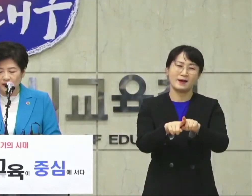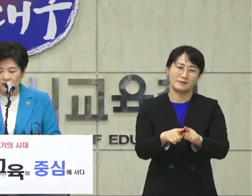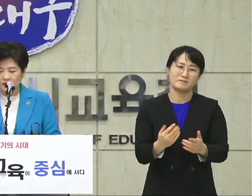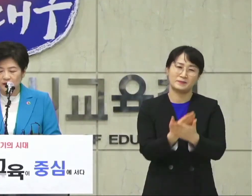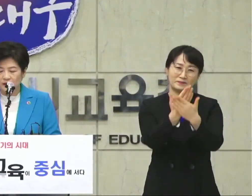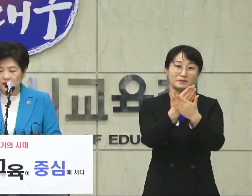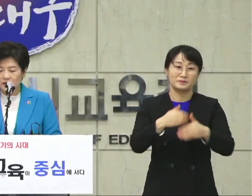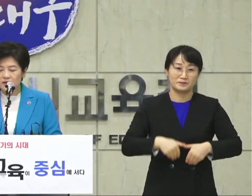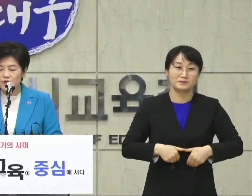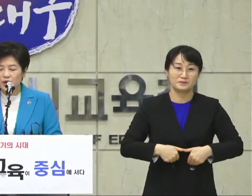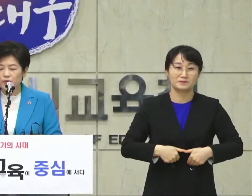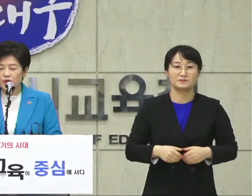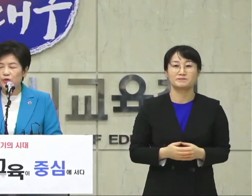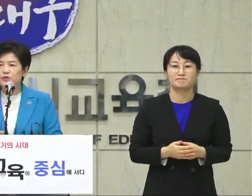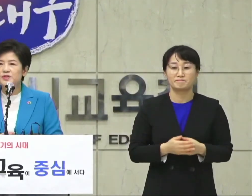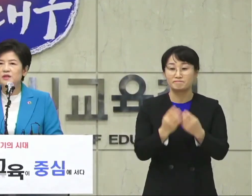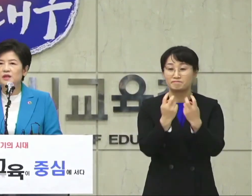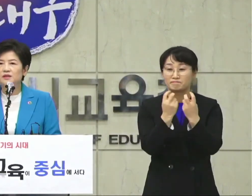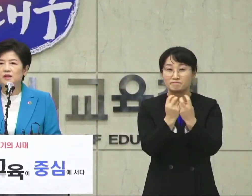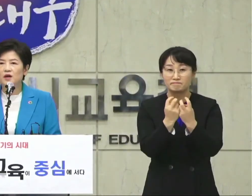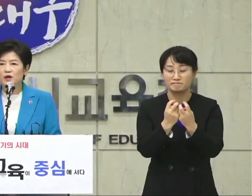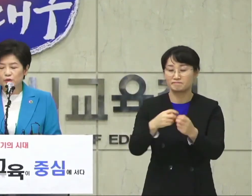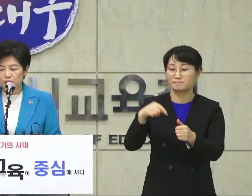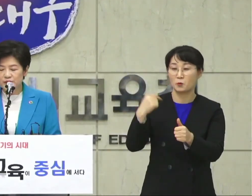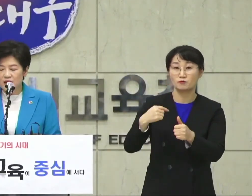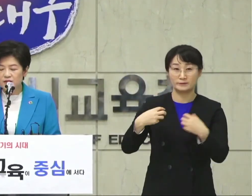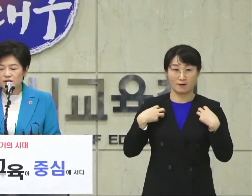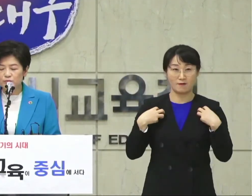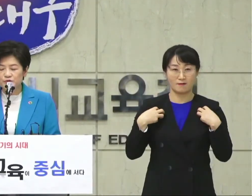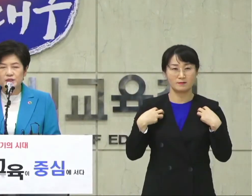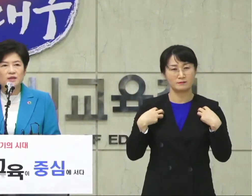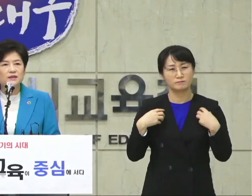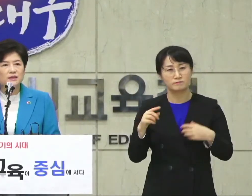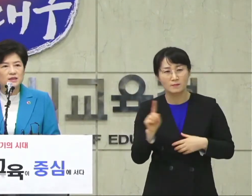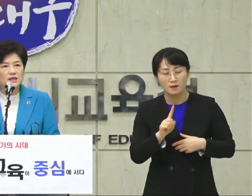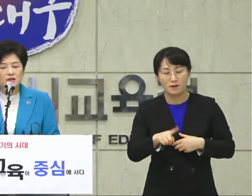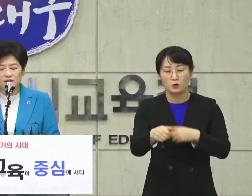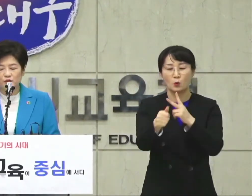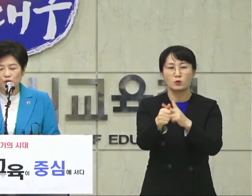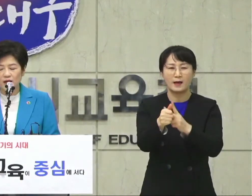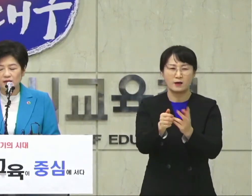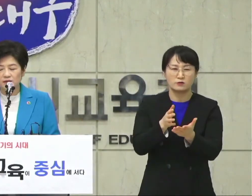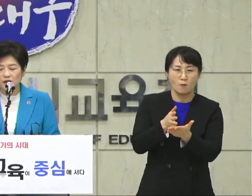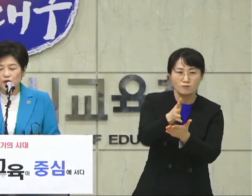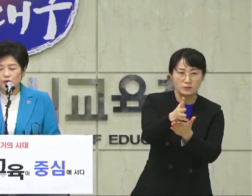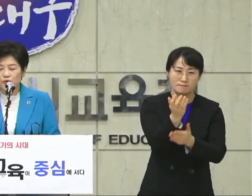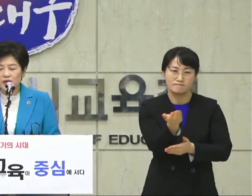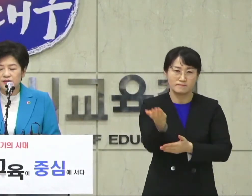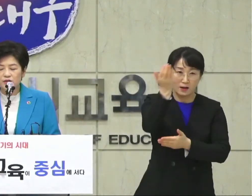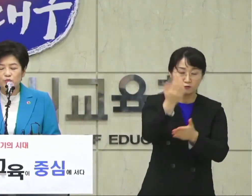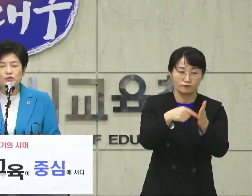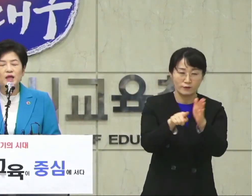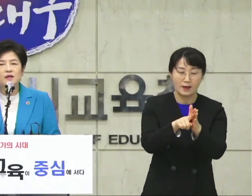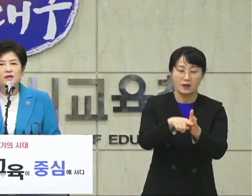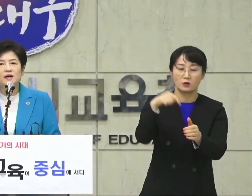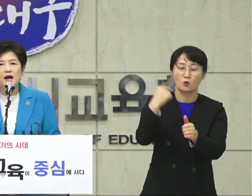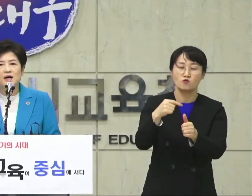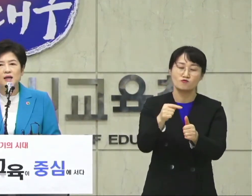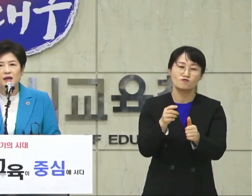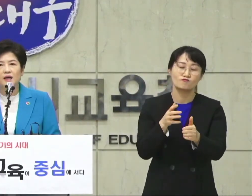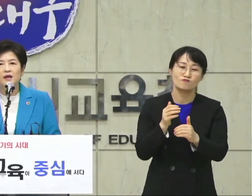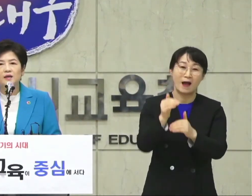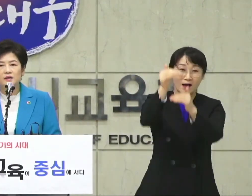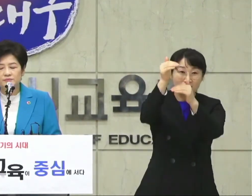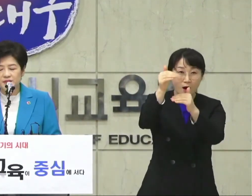길러야 합니다. 이를 위해 우리 교육청은 교사 전문성 신장을 위한 교육과정